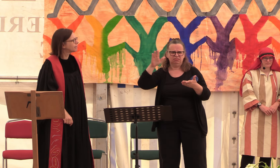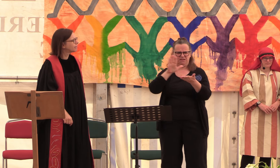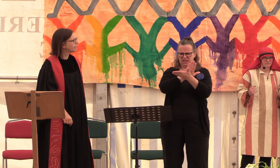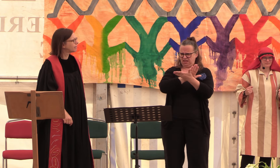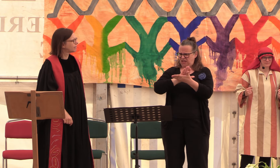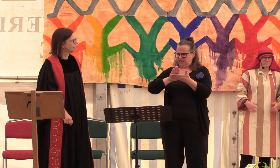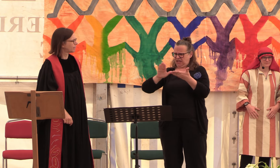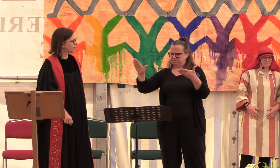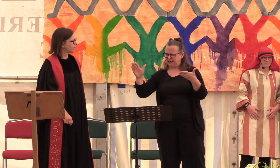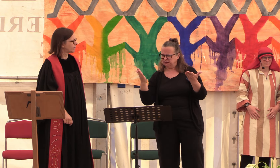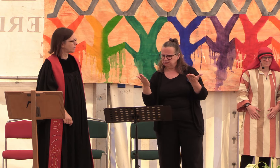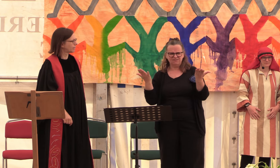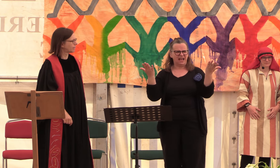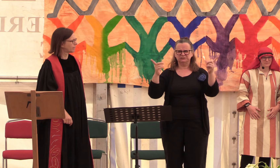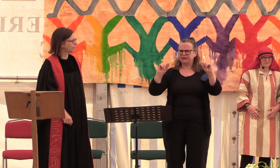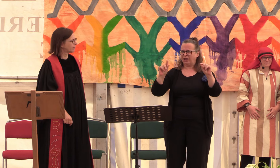Vergeben.